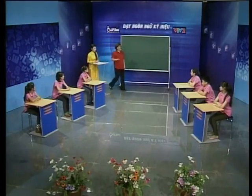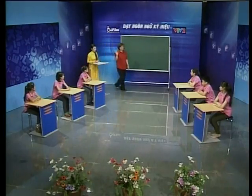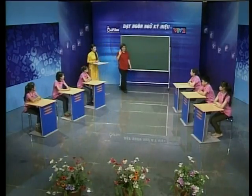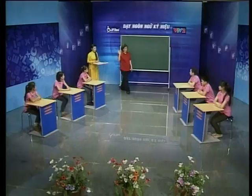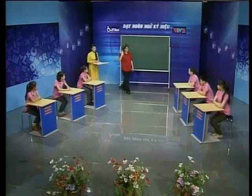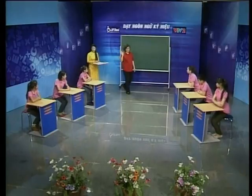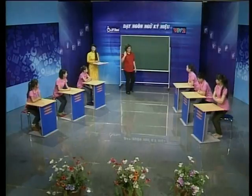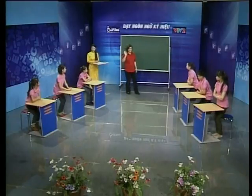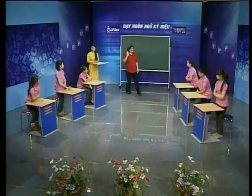Chào tất cả các em